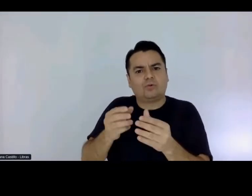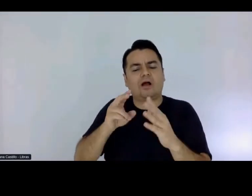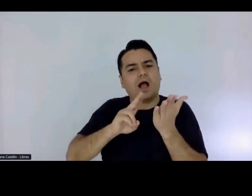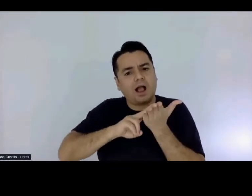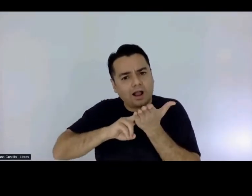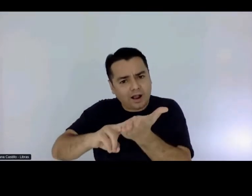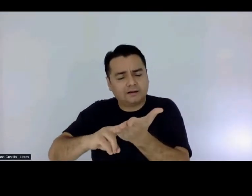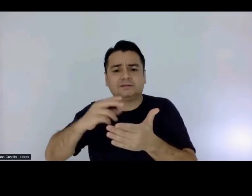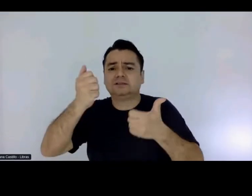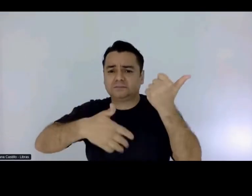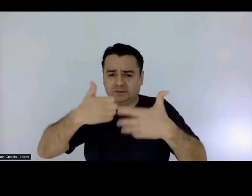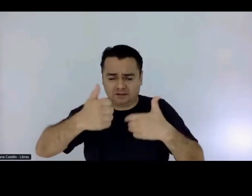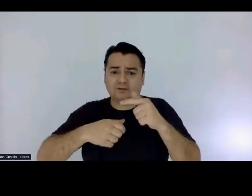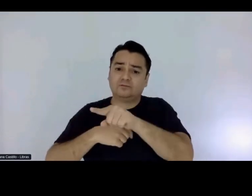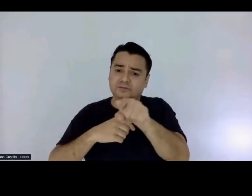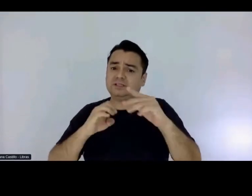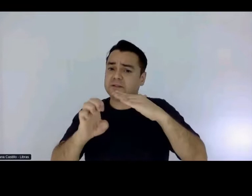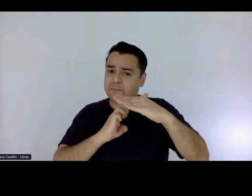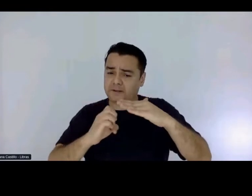de uma provocação.